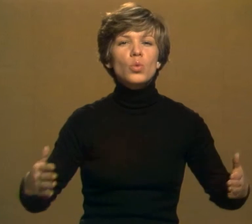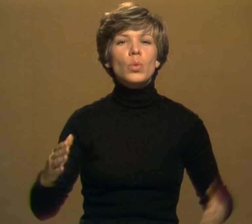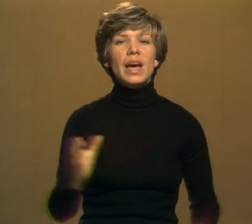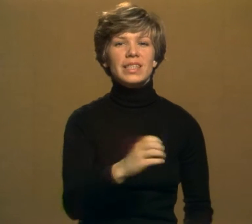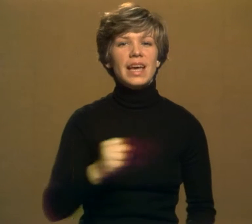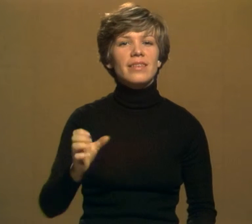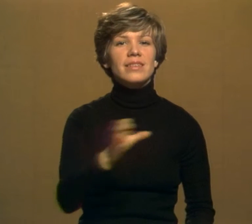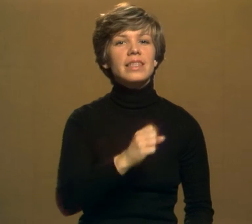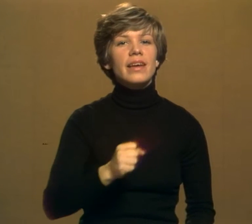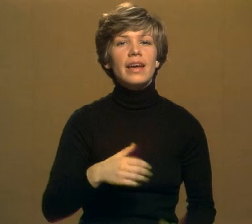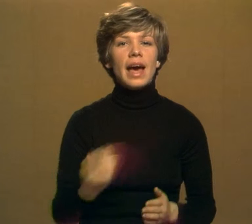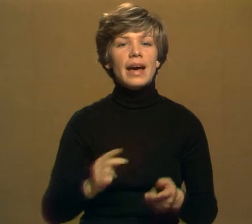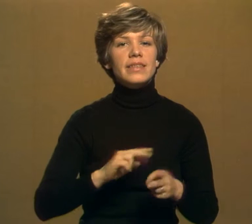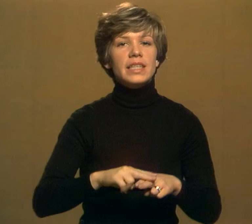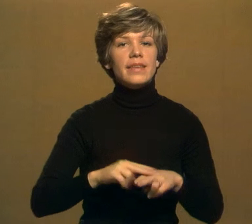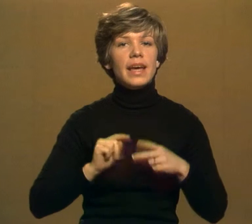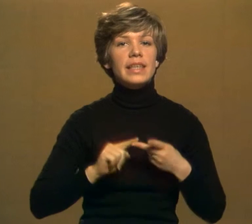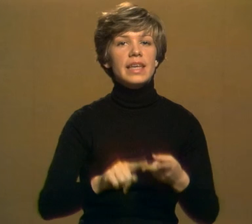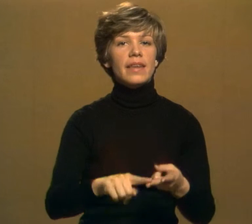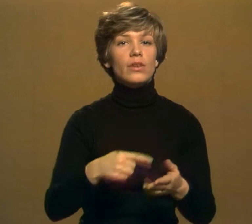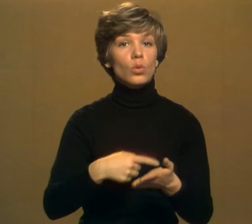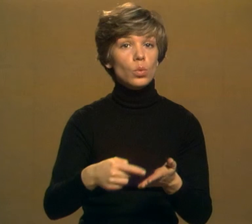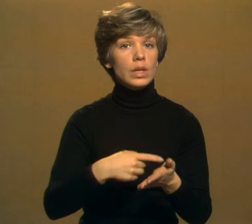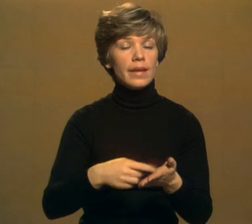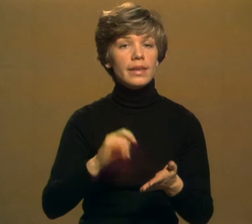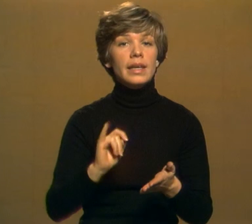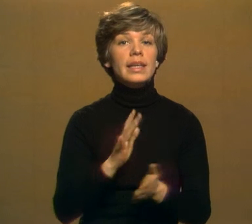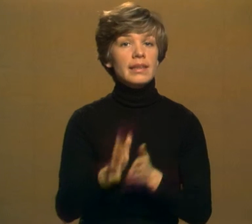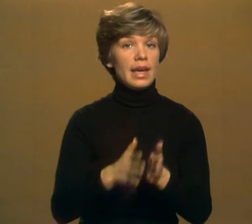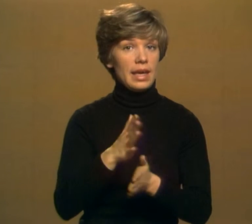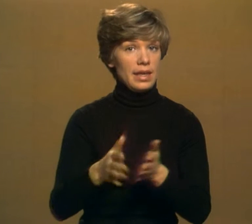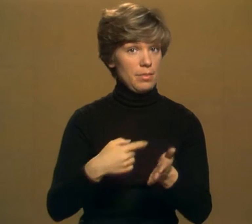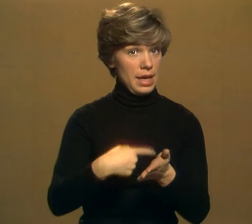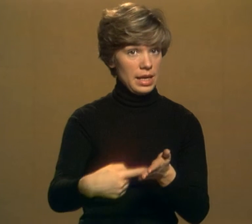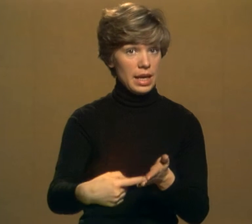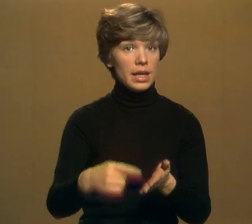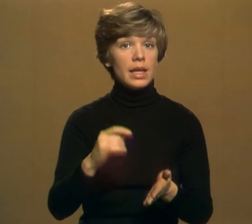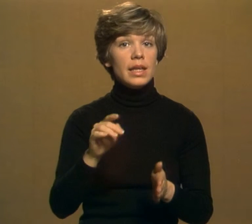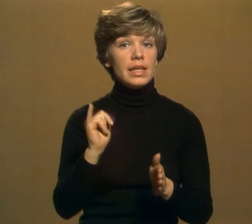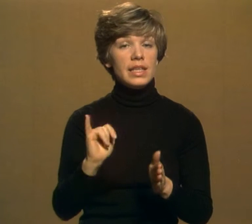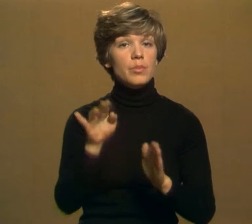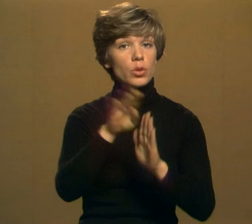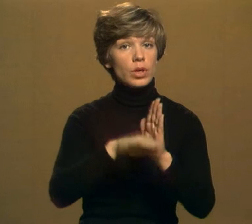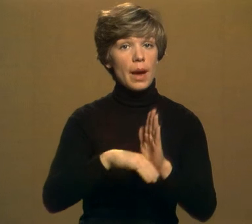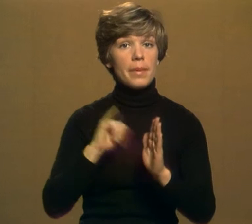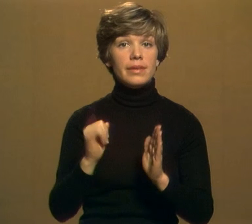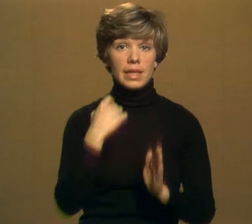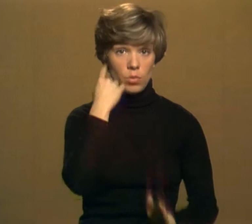stora chanser att känna igen orden i teckenmeningen i programmet